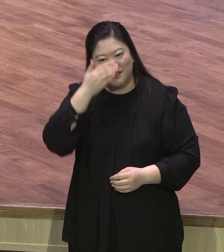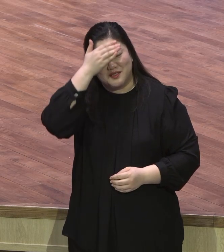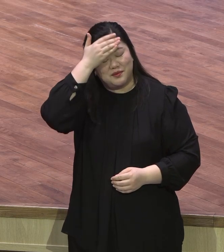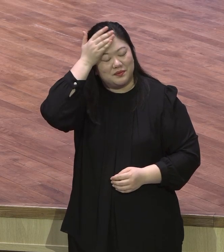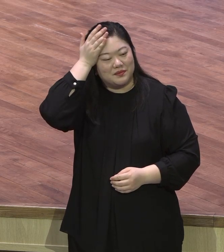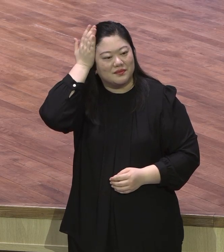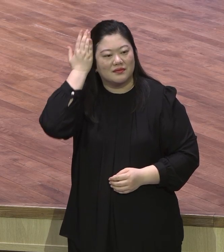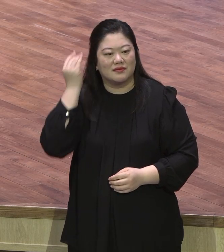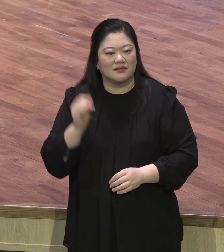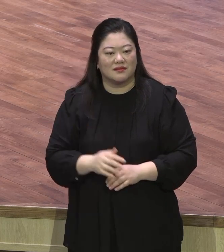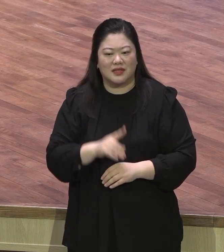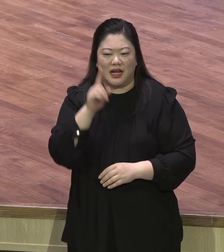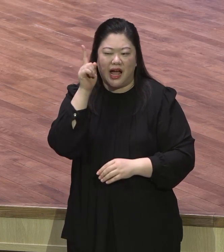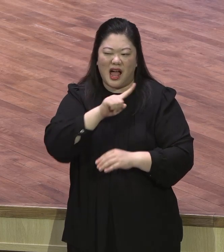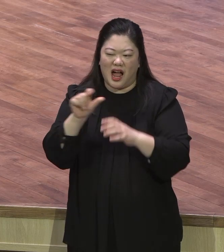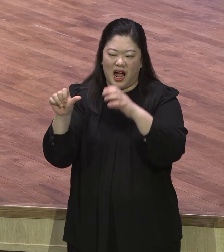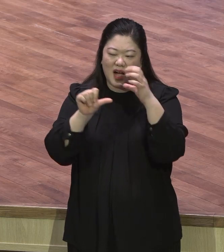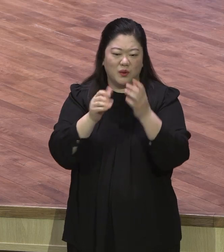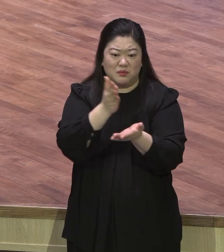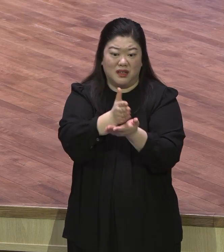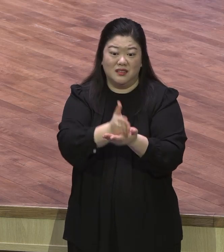영원계의 모든 성도는요.